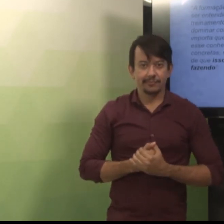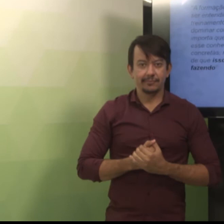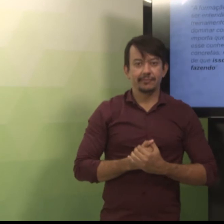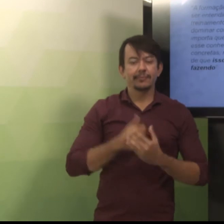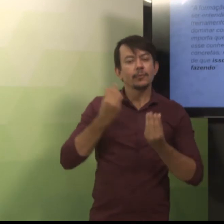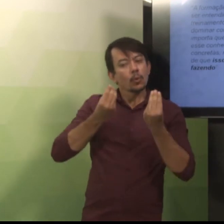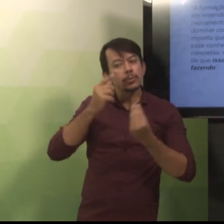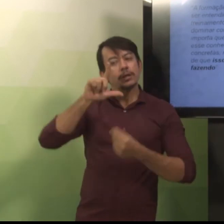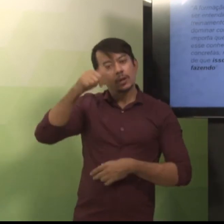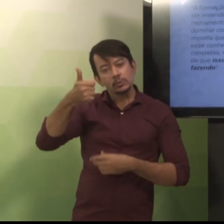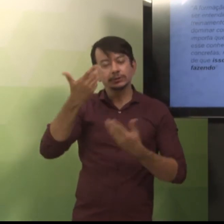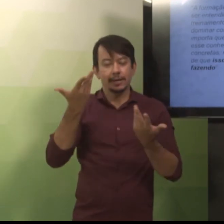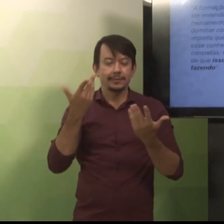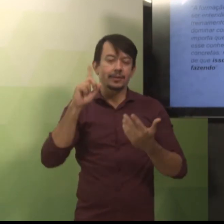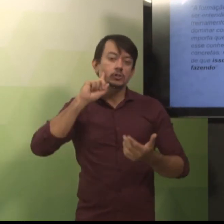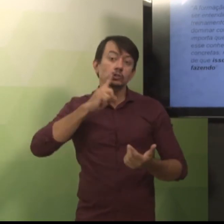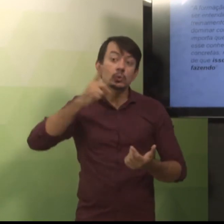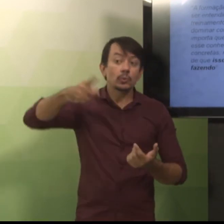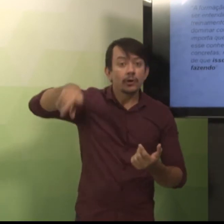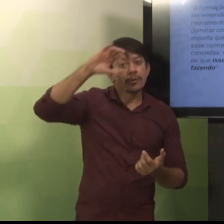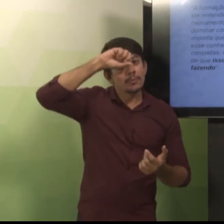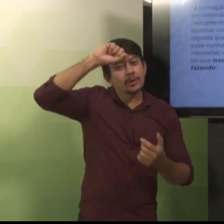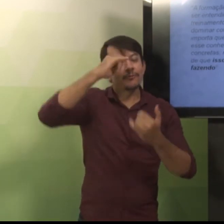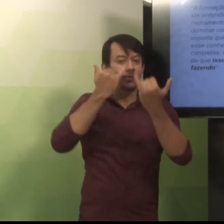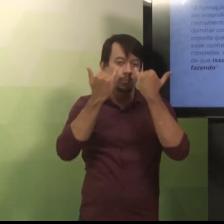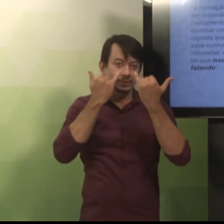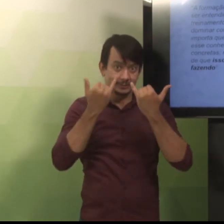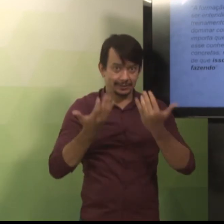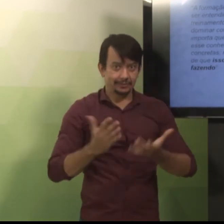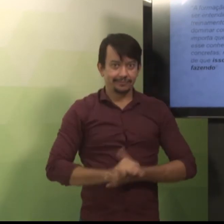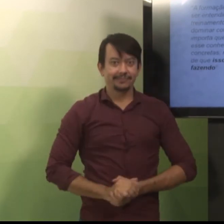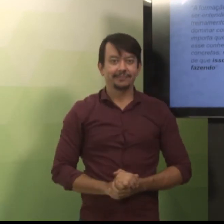Isso pode acontecer no ensino da L1. Isso é informação.